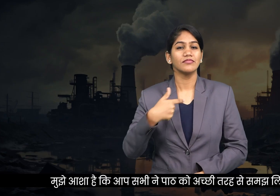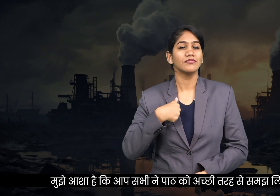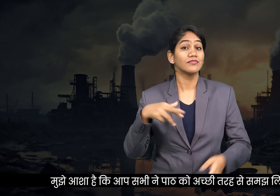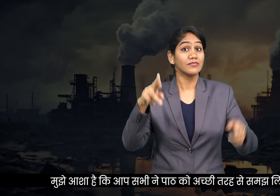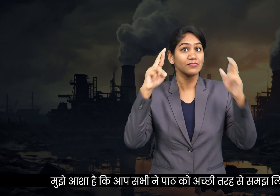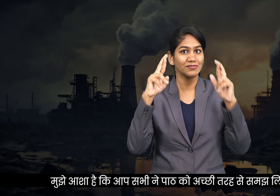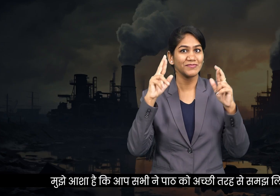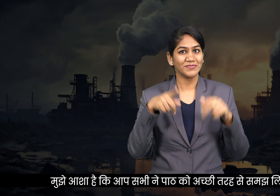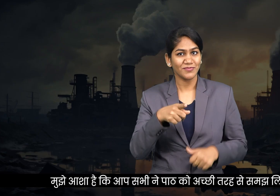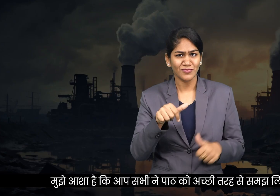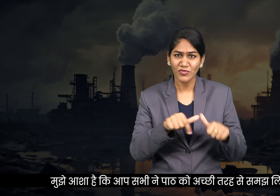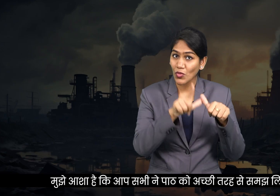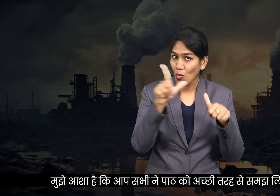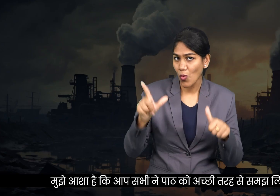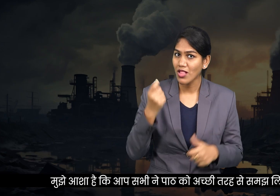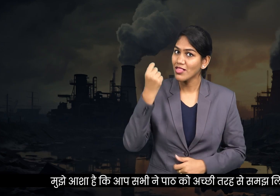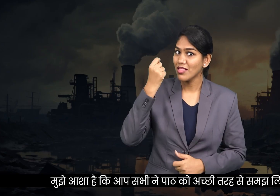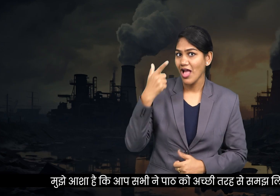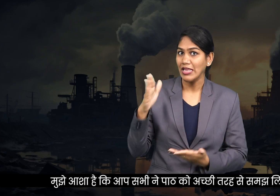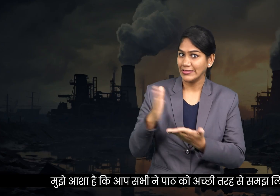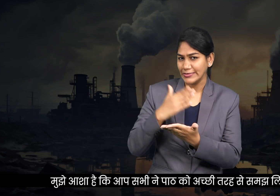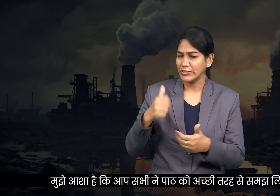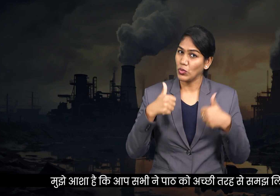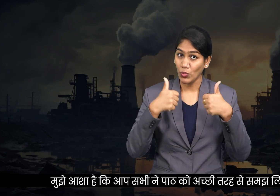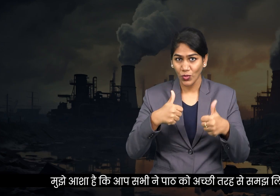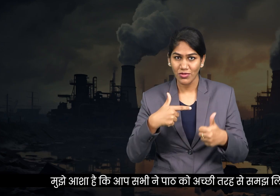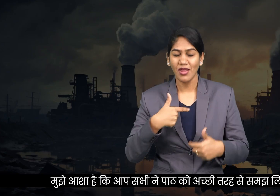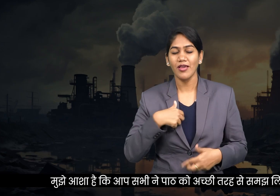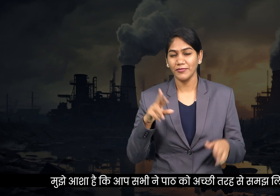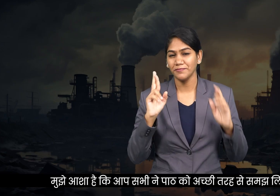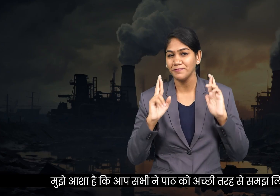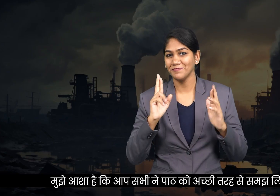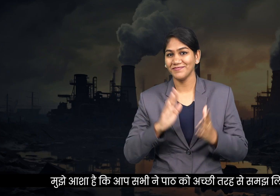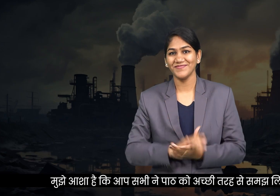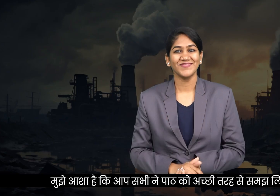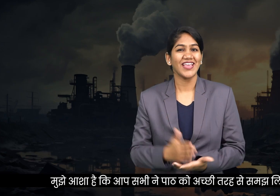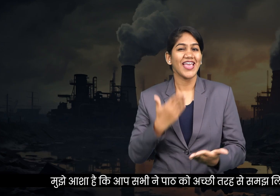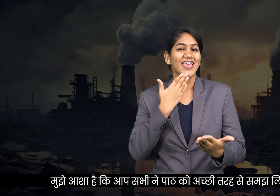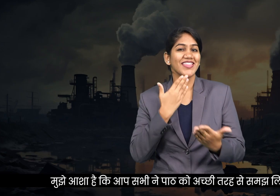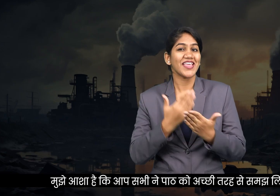मुझे आशा है कि आप सभी ने पाठ को अच्छी तरह से